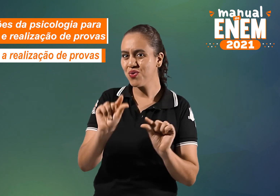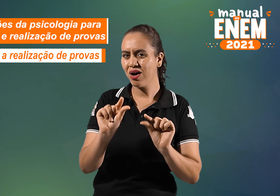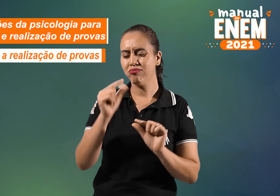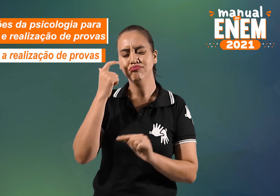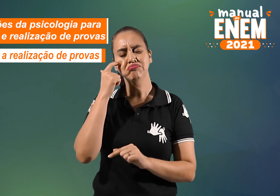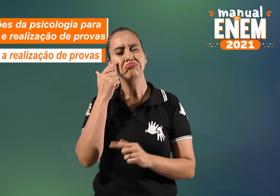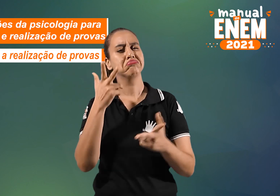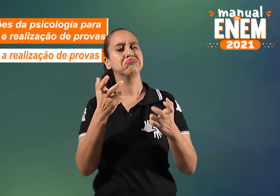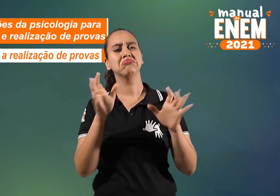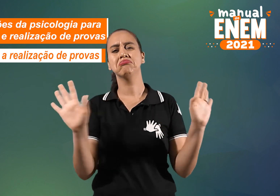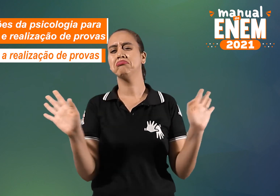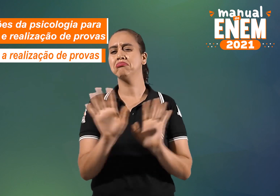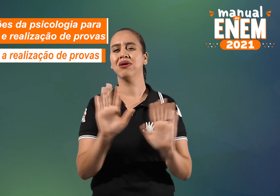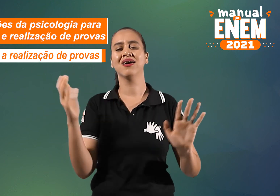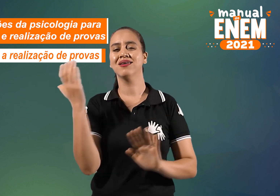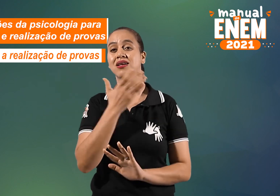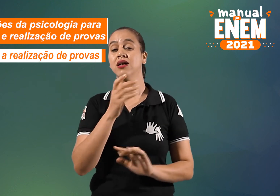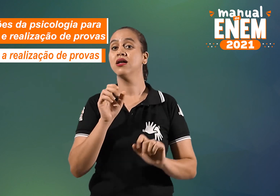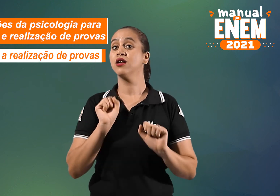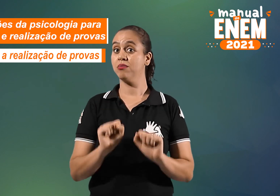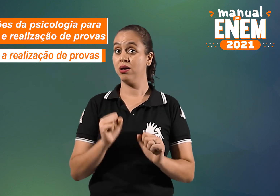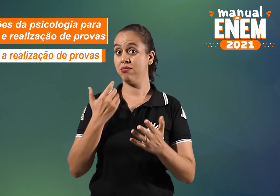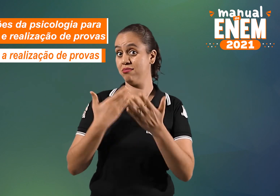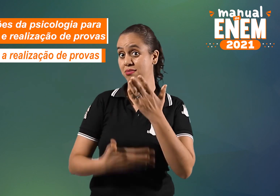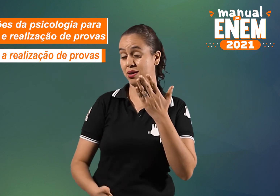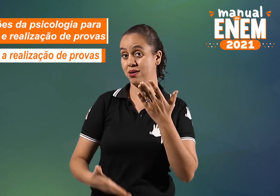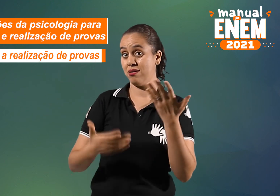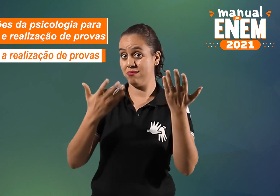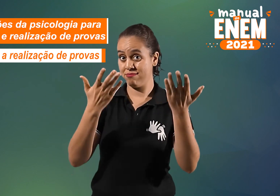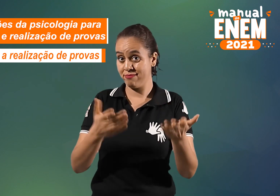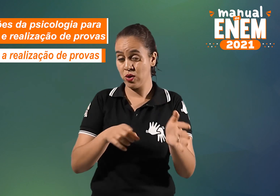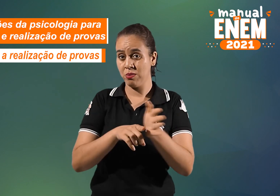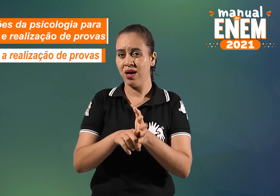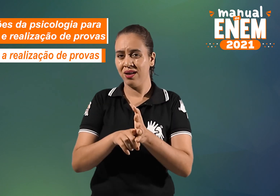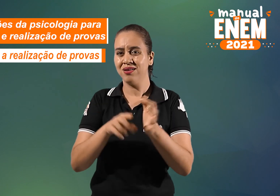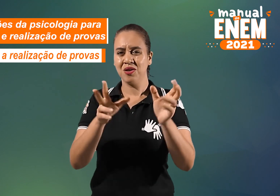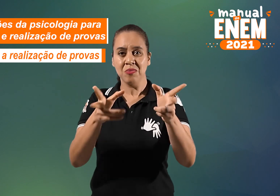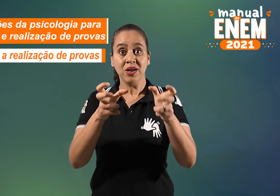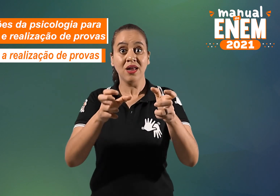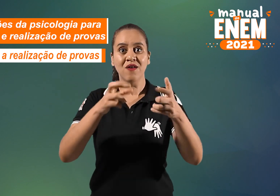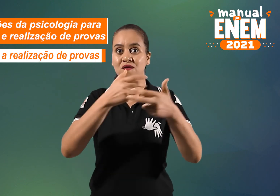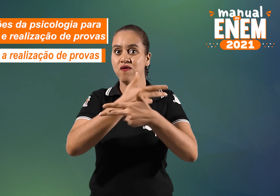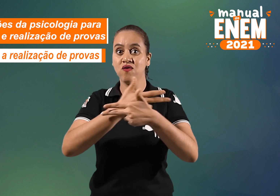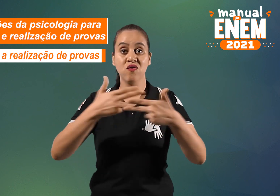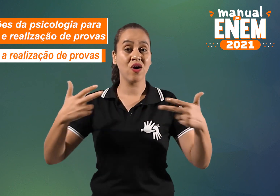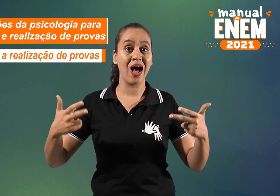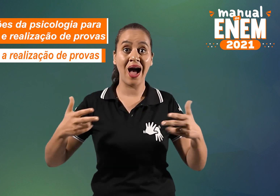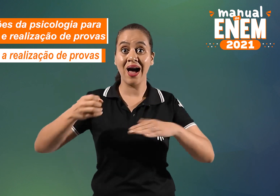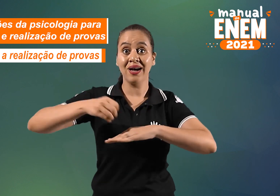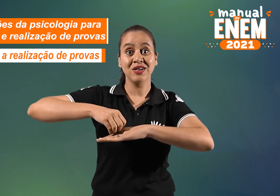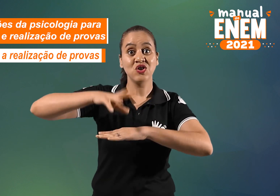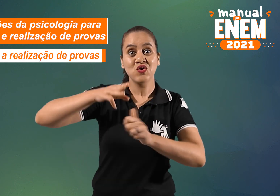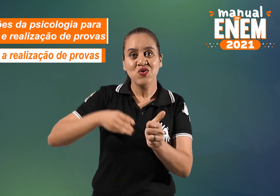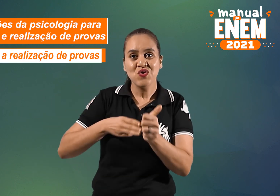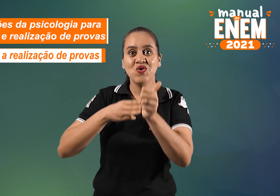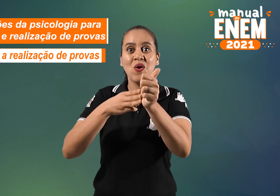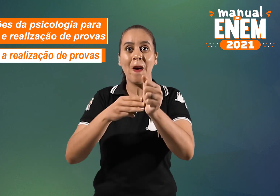passa despercebido e isso pode te fazer perder a questão. Claro que existem milhares de orientações e dicas que